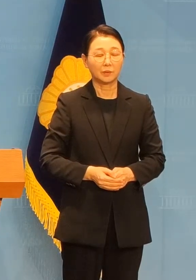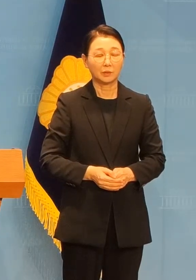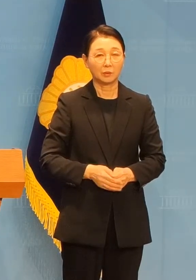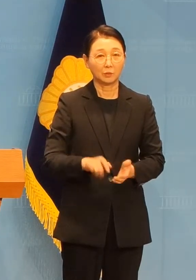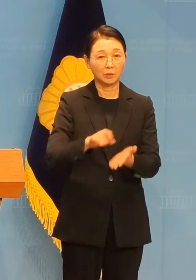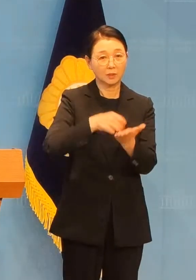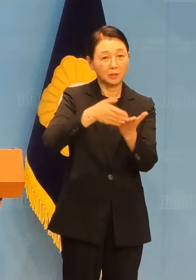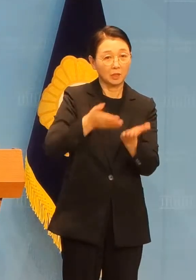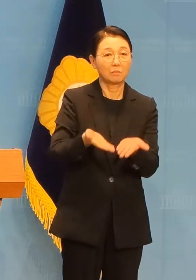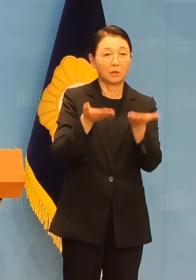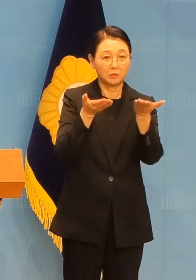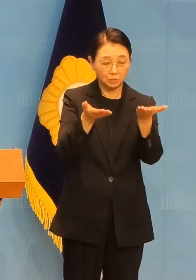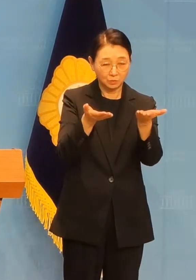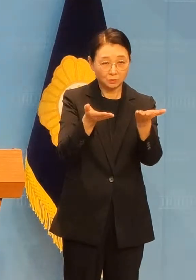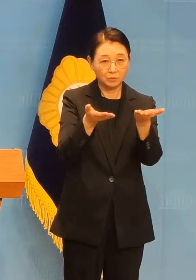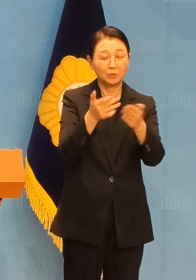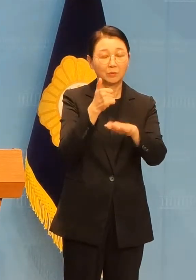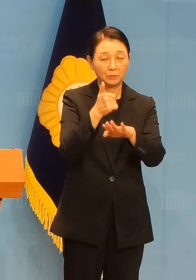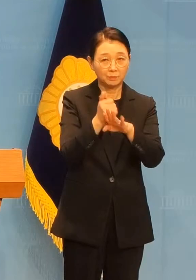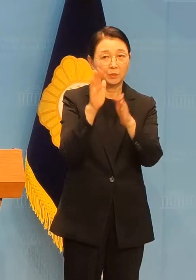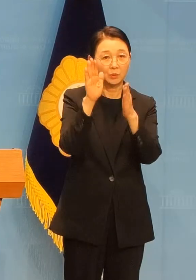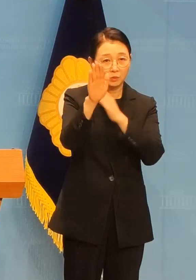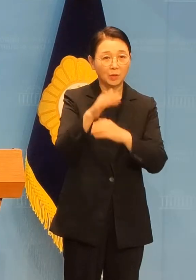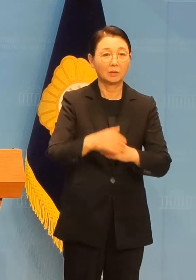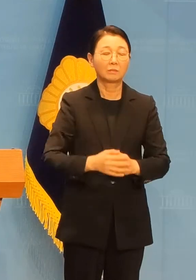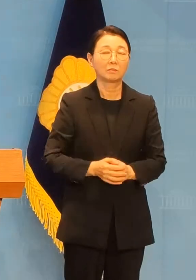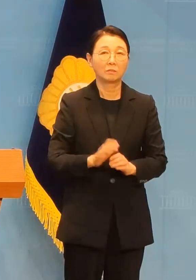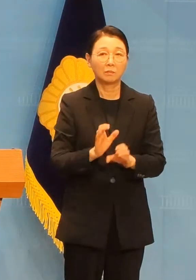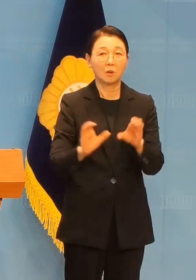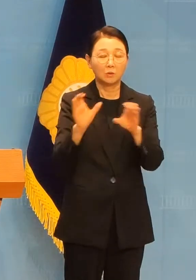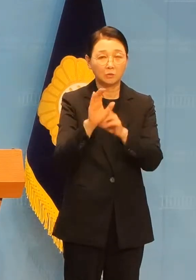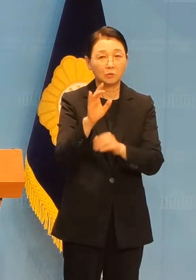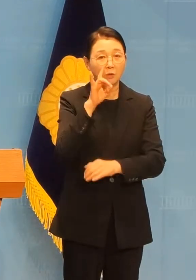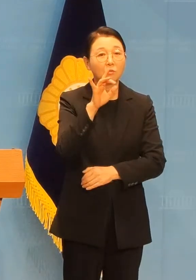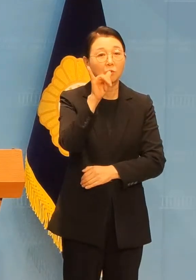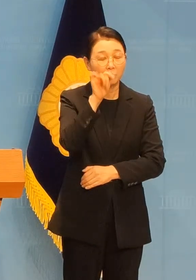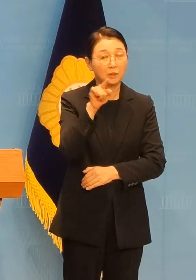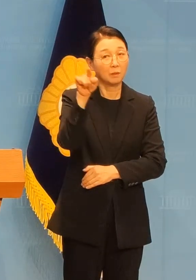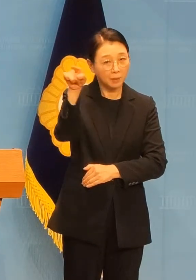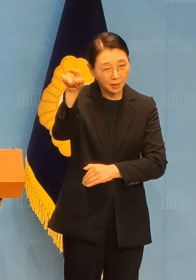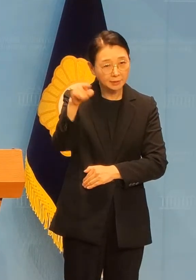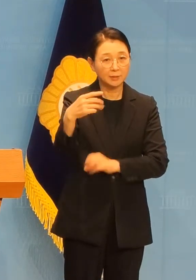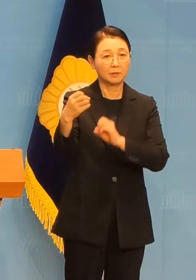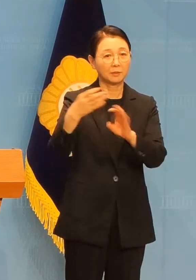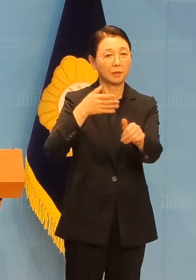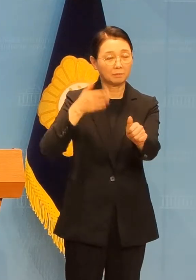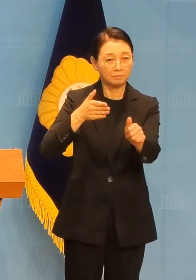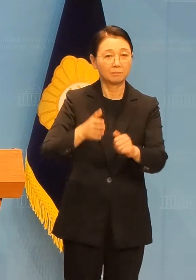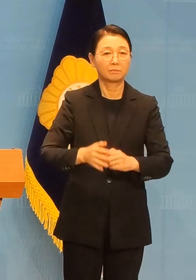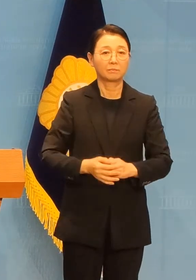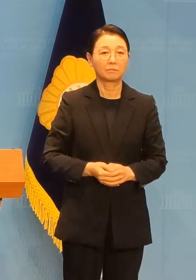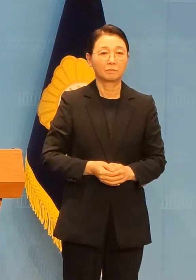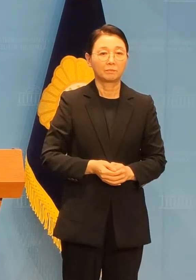기자회견문을 읽고 이후에 또 추가적인 질문이 있으시면 바깥에서 답변 드리도록